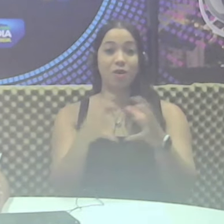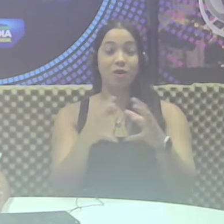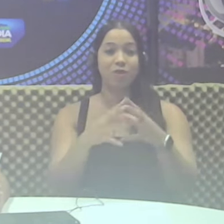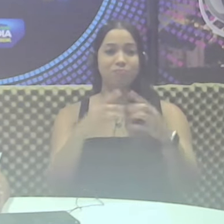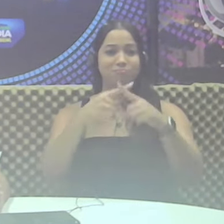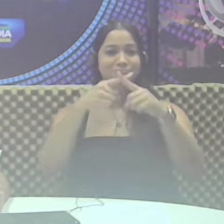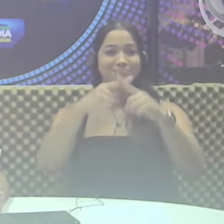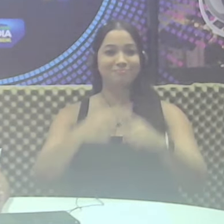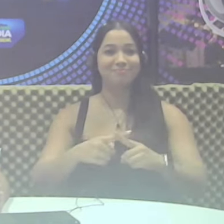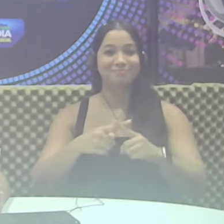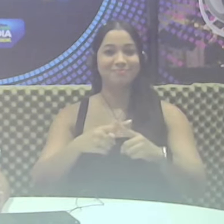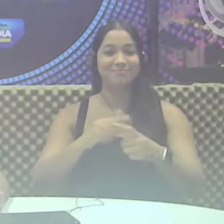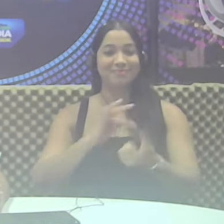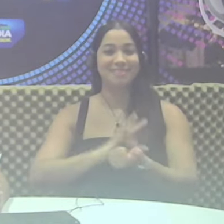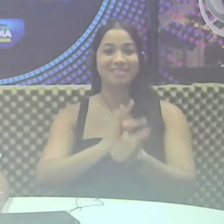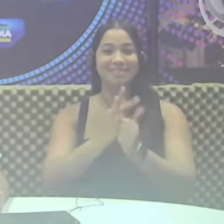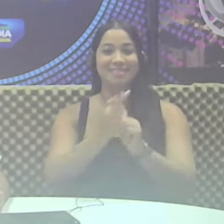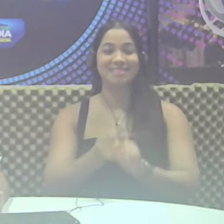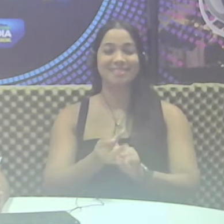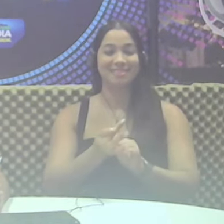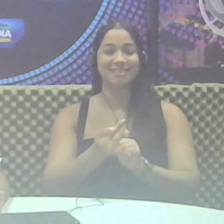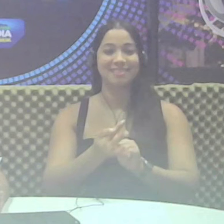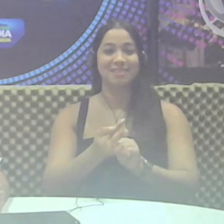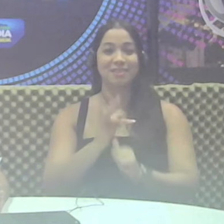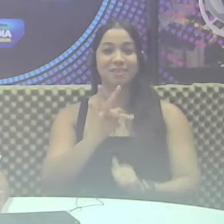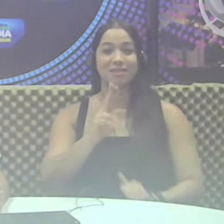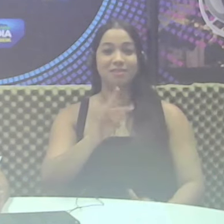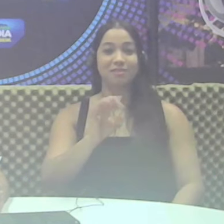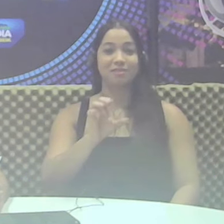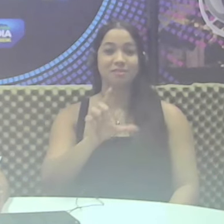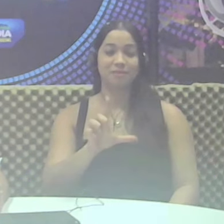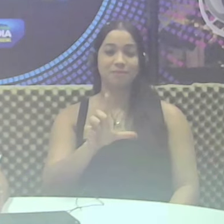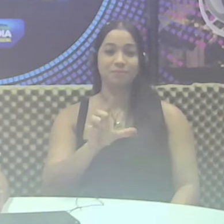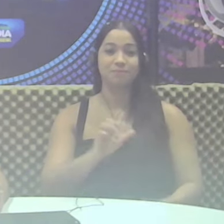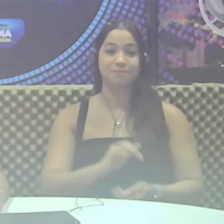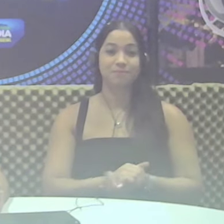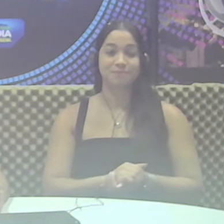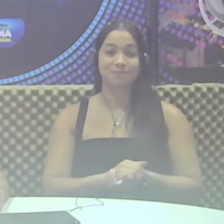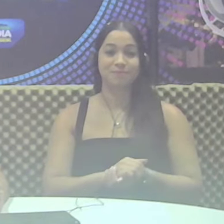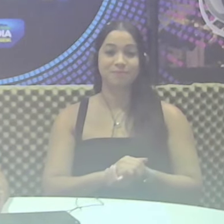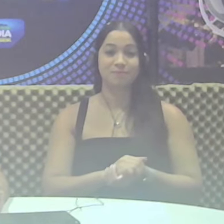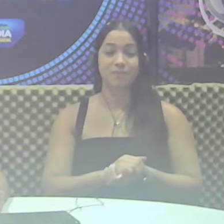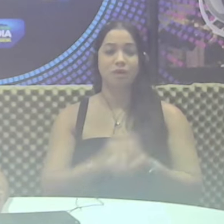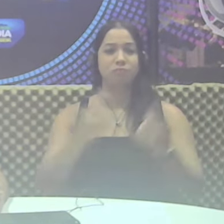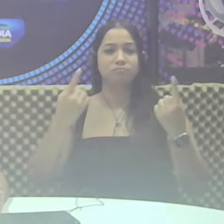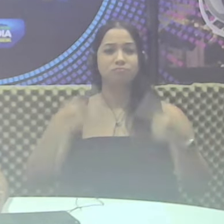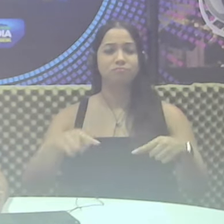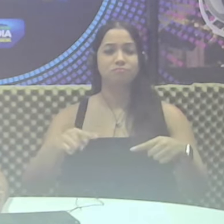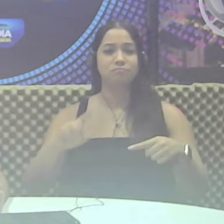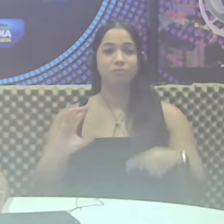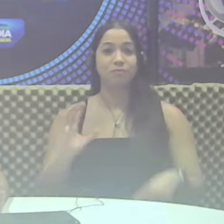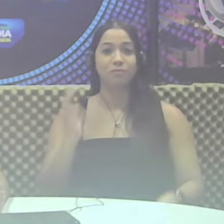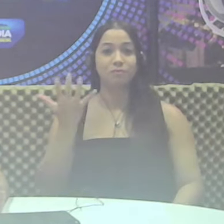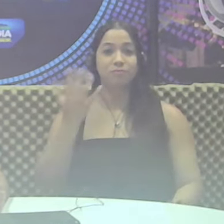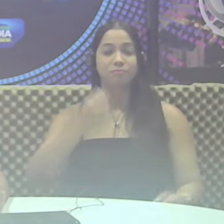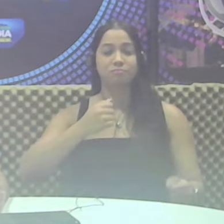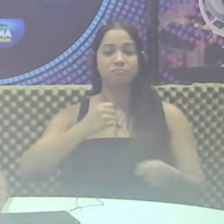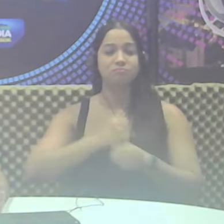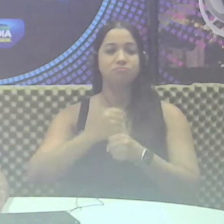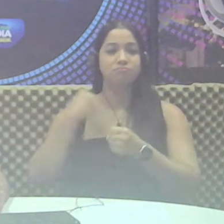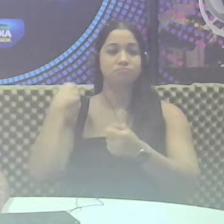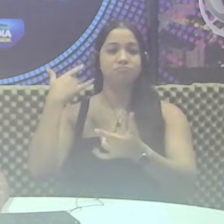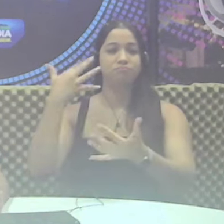competição da Fundação Uberlandense do Turismo, Esporte e Lazer, a FUTEL, para campeonatos que serão disputados ao longo deste